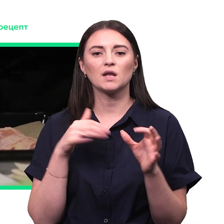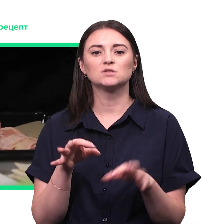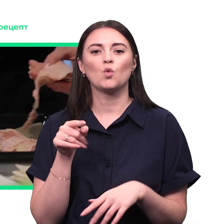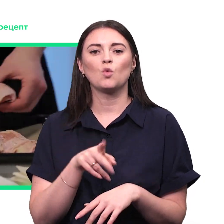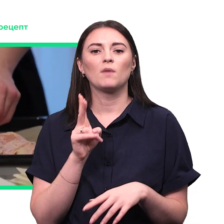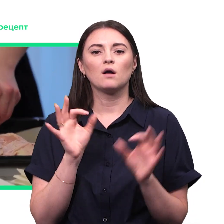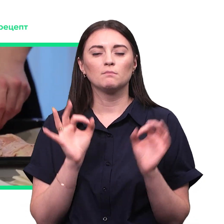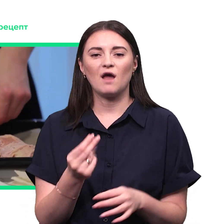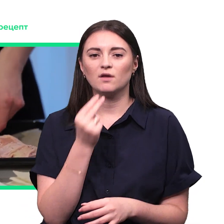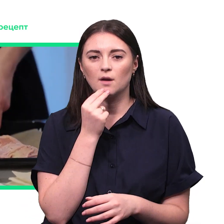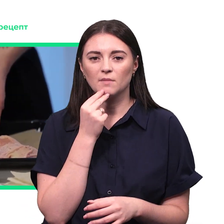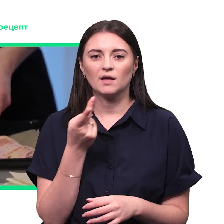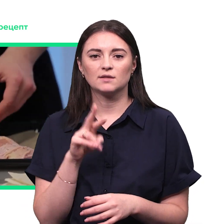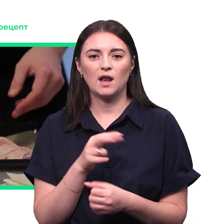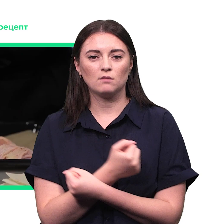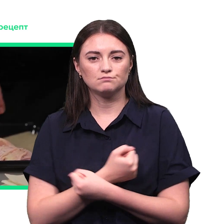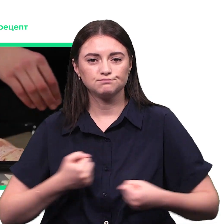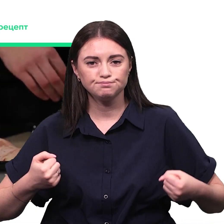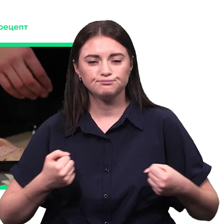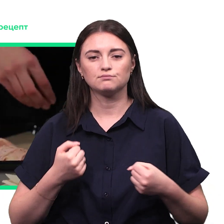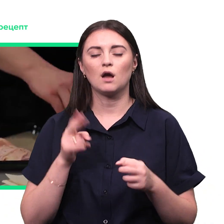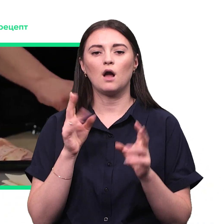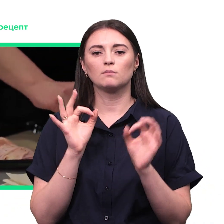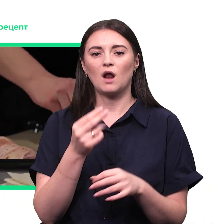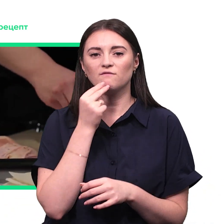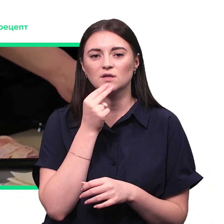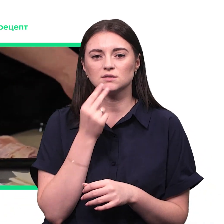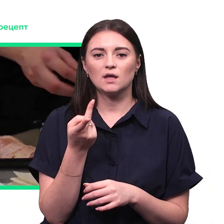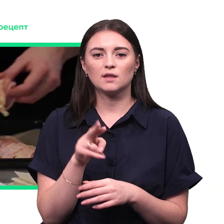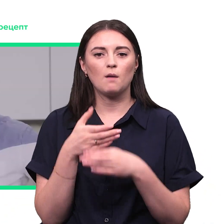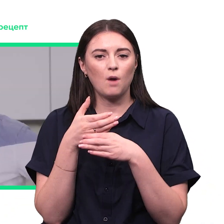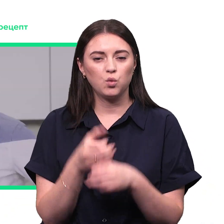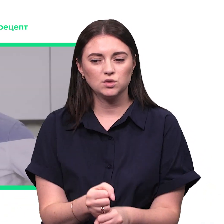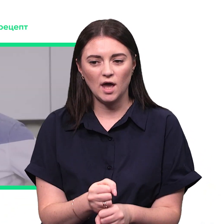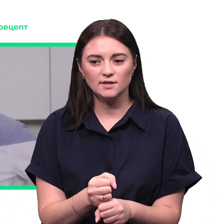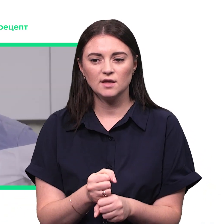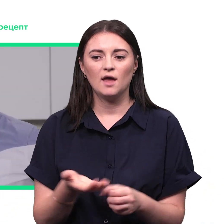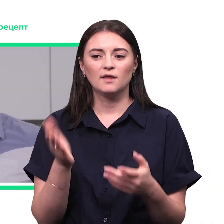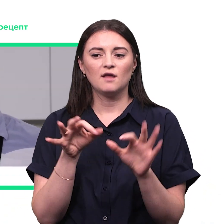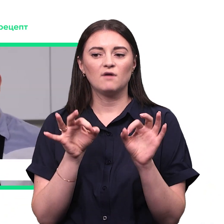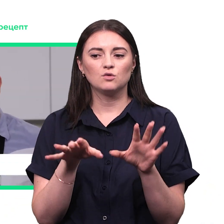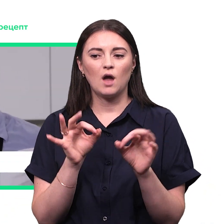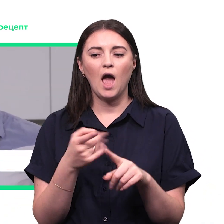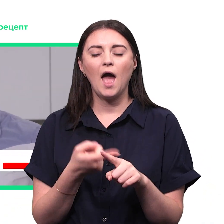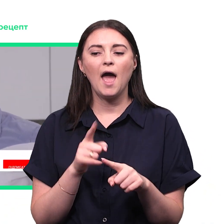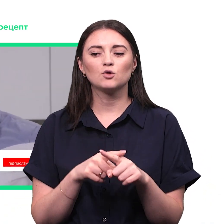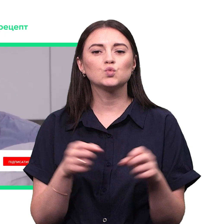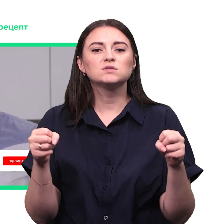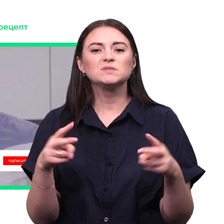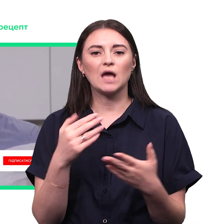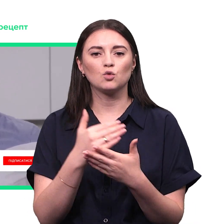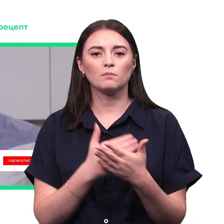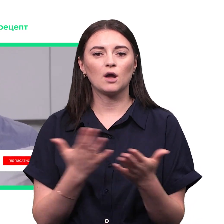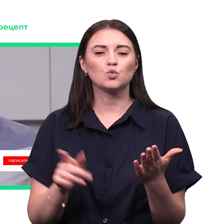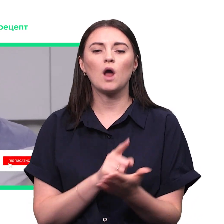как правильно питаться для набора массы, как правильно питаться для похудения. Давайте проанонсируем эту специальную программу,